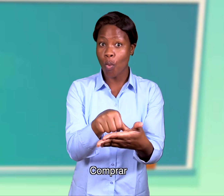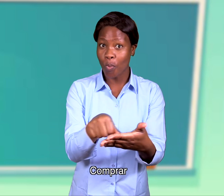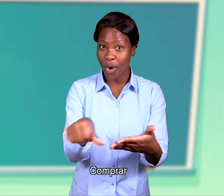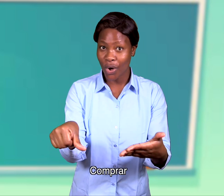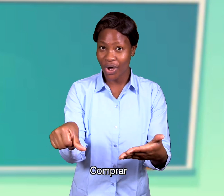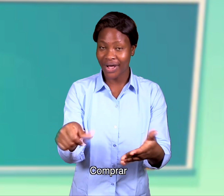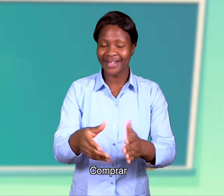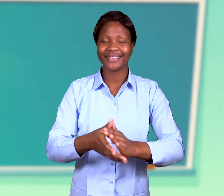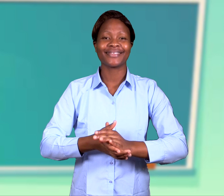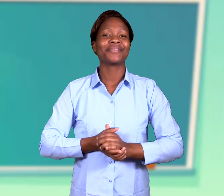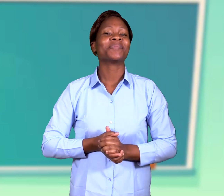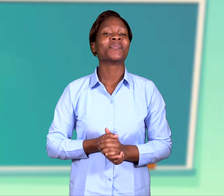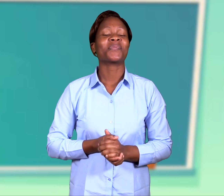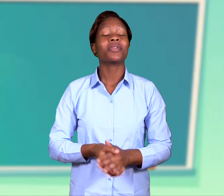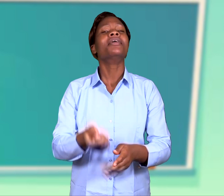comprar,